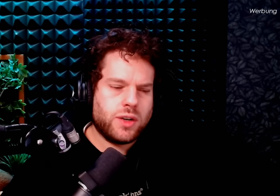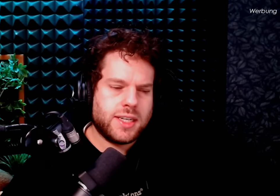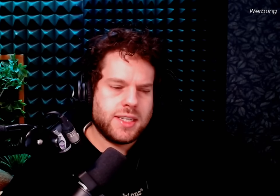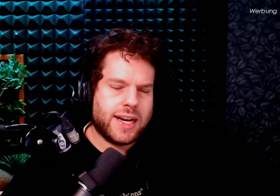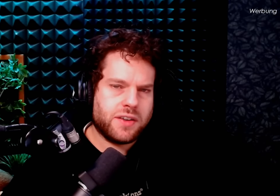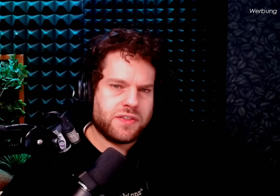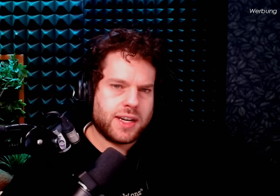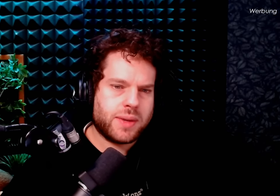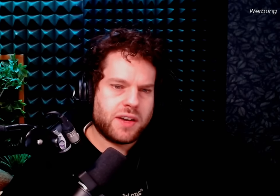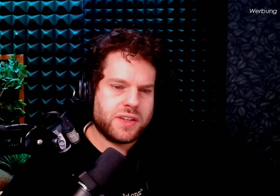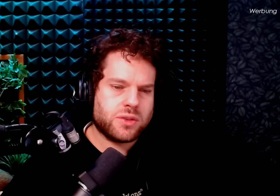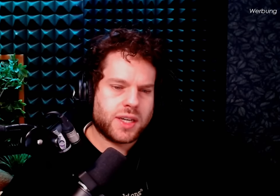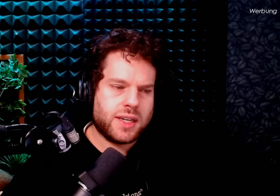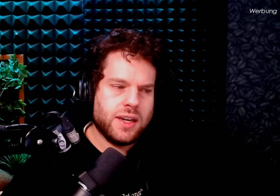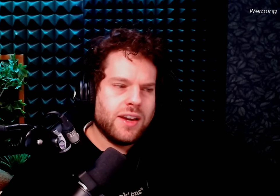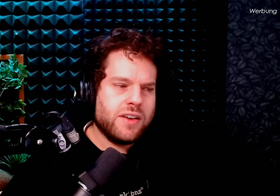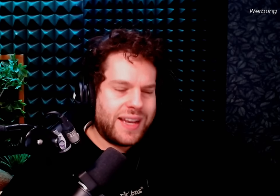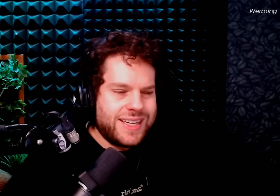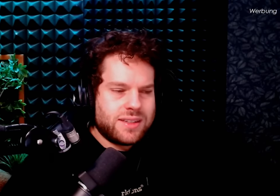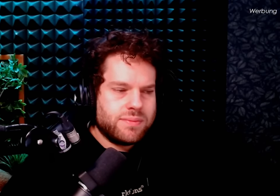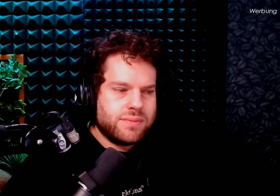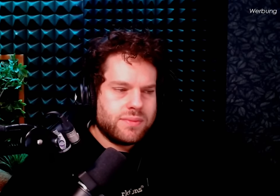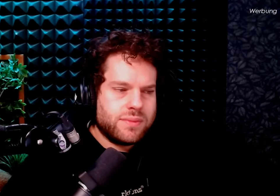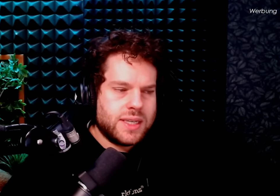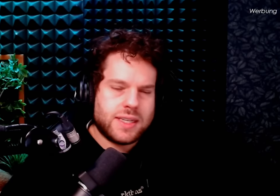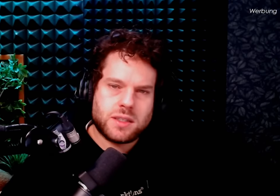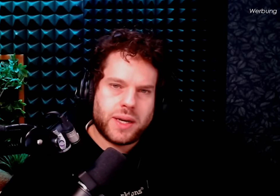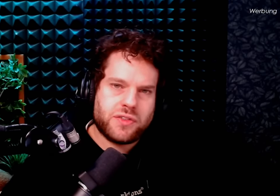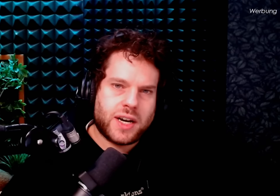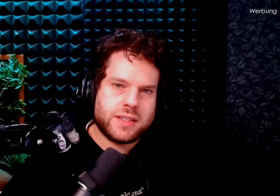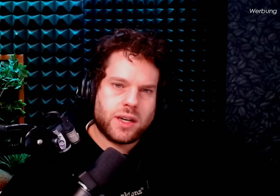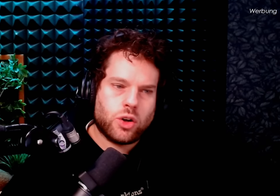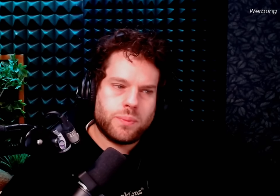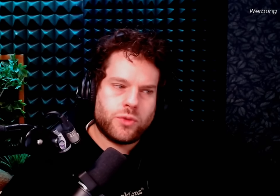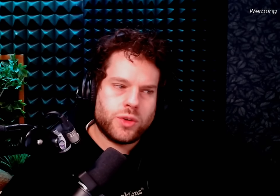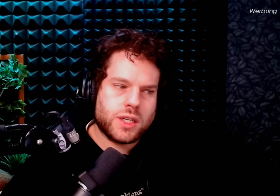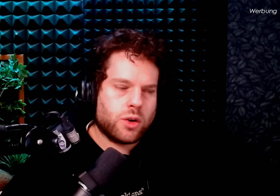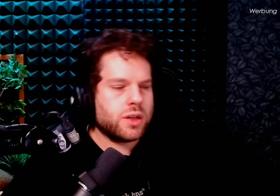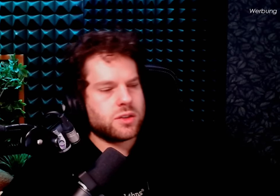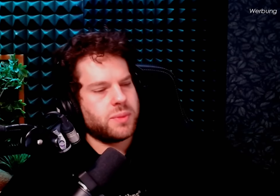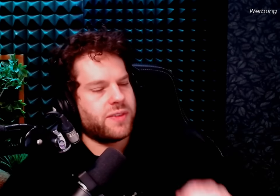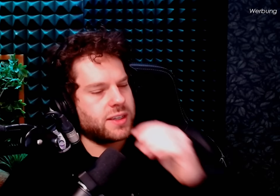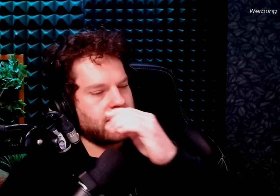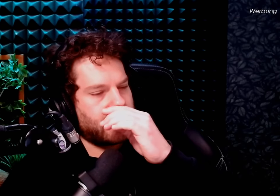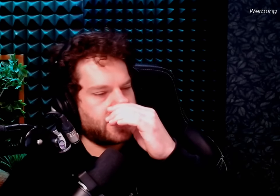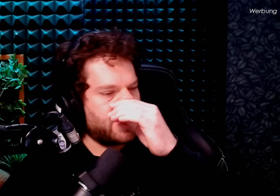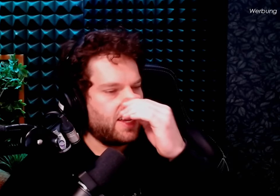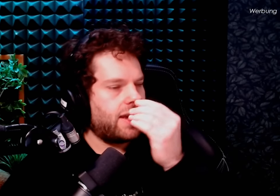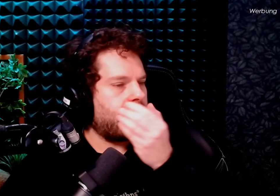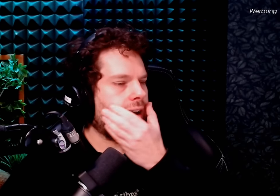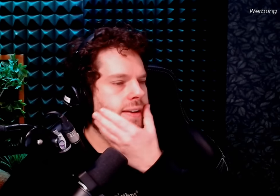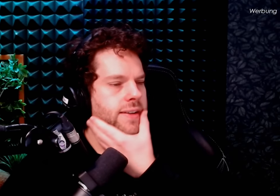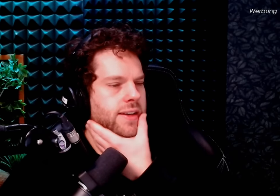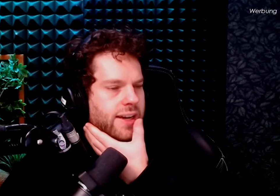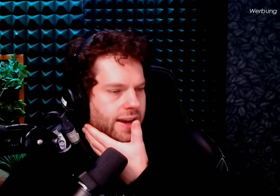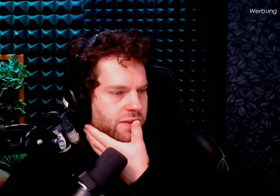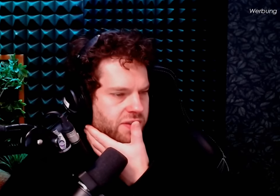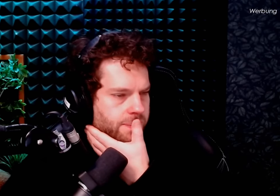Jugendlichen, die angefangen haben, Kaffee zu trinken. Vielleicht ist jetzt meine Phase gekommen, wo ich auch zum Erwachsenenalter heranreife.